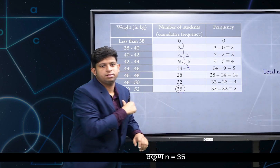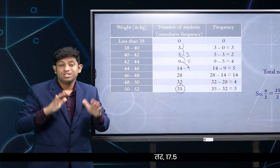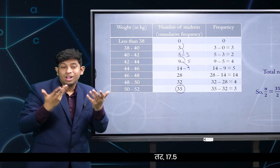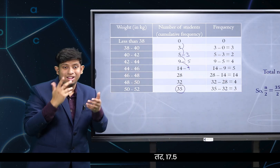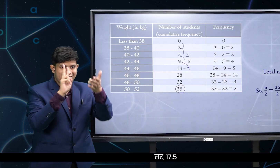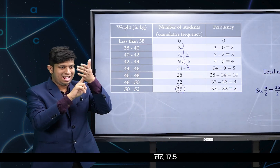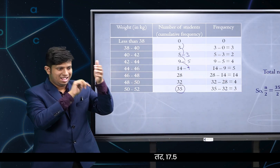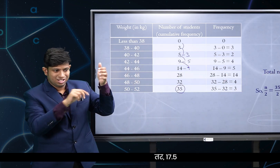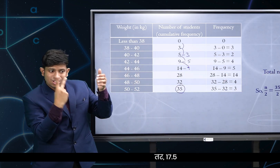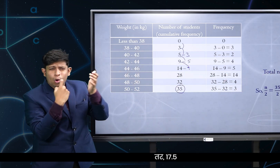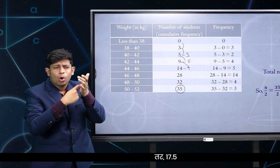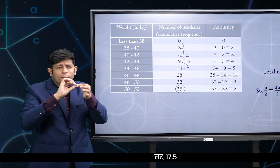तर 37.5.